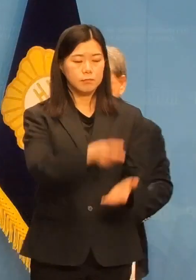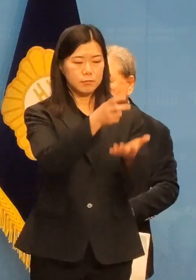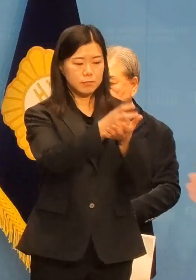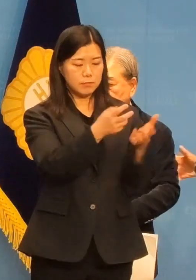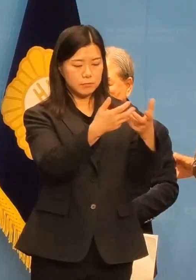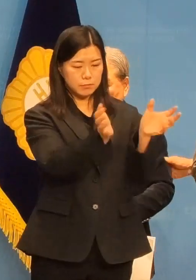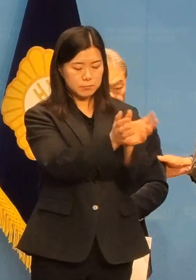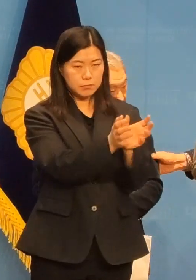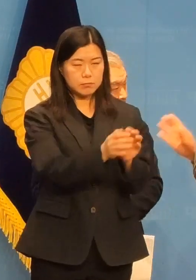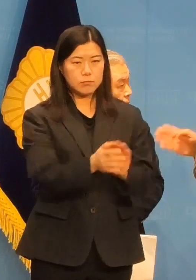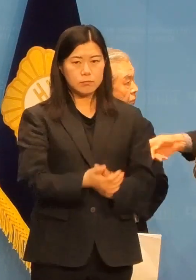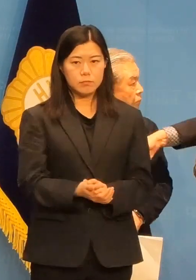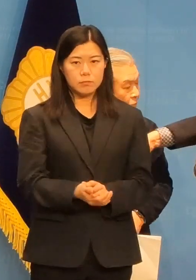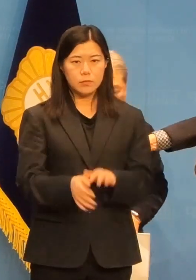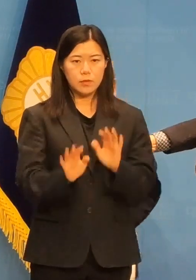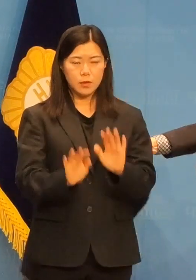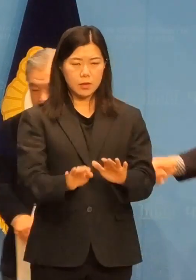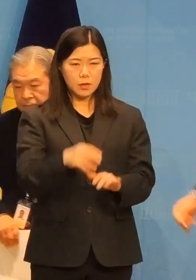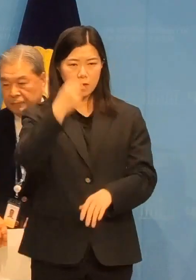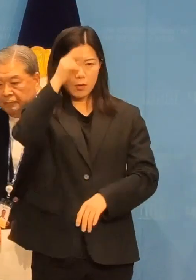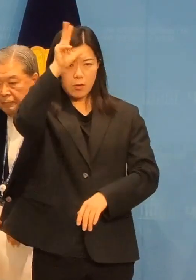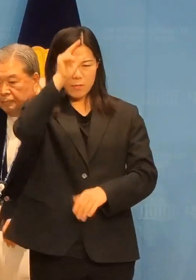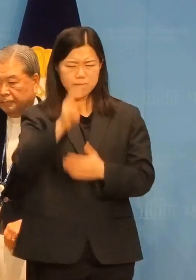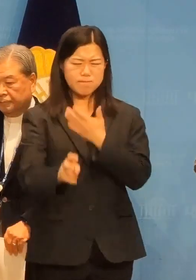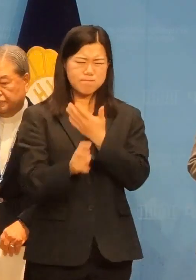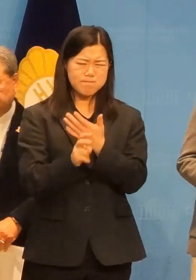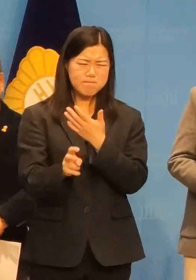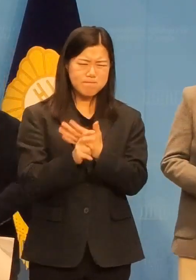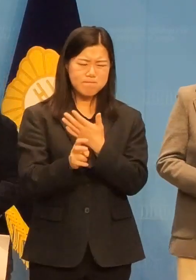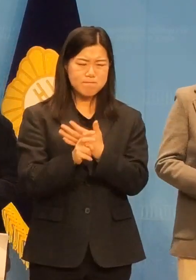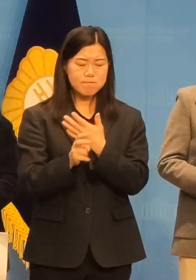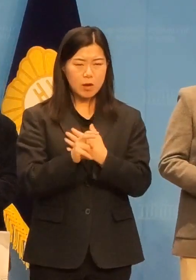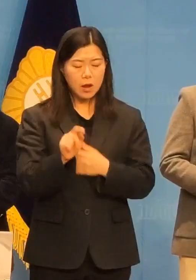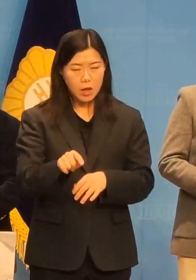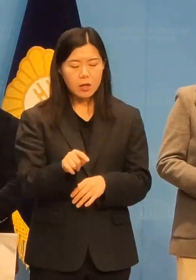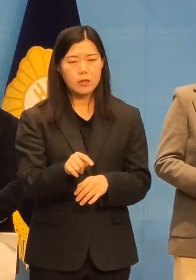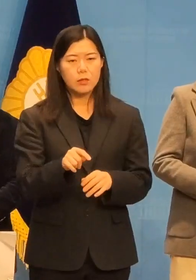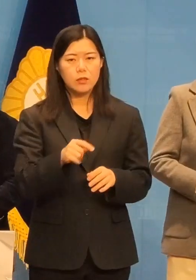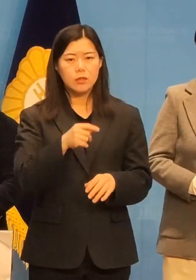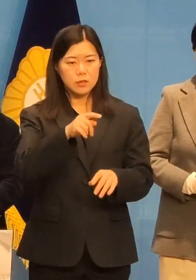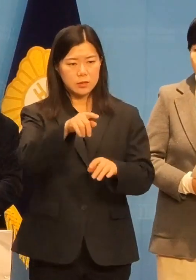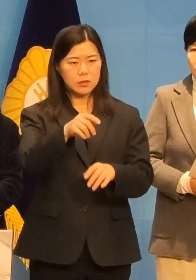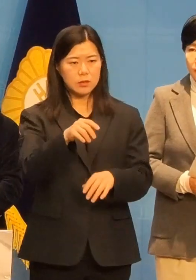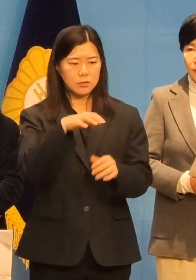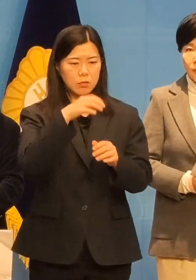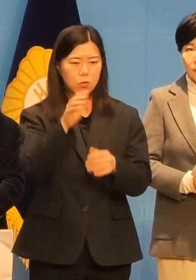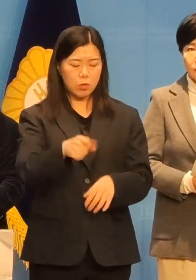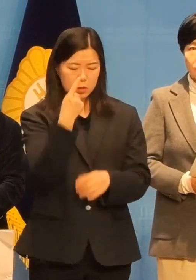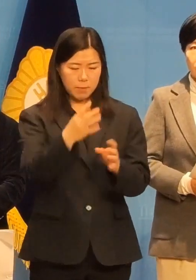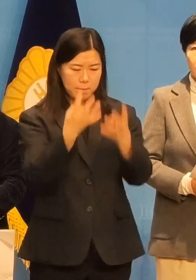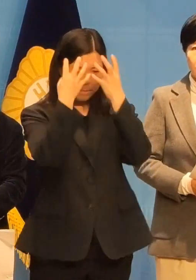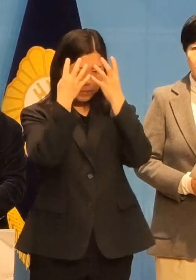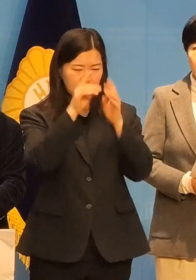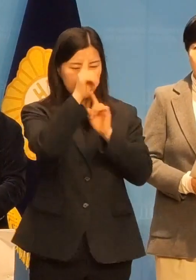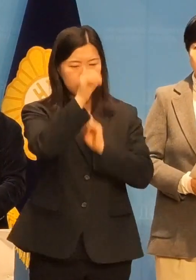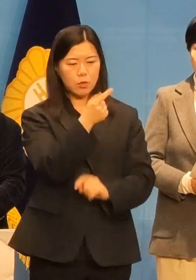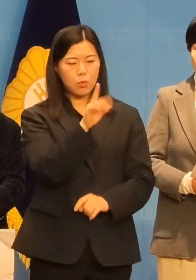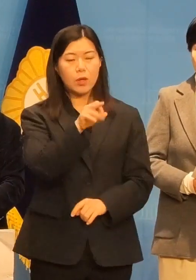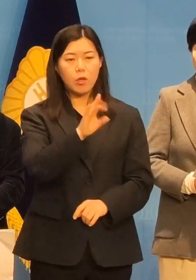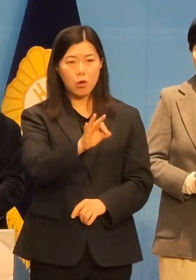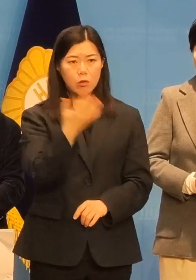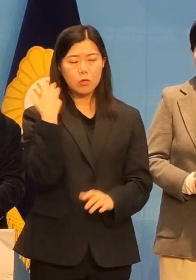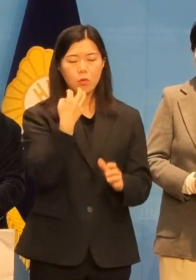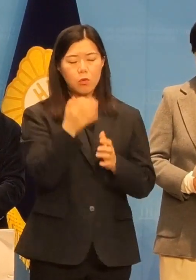법무부는 위법 수사로 감금된 이화영 부지사를 석방해야